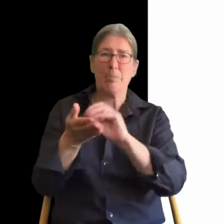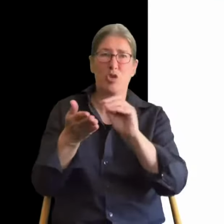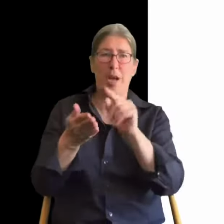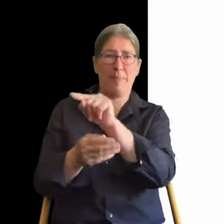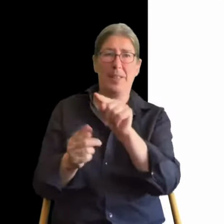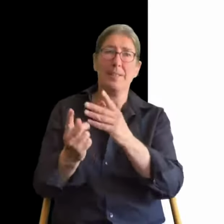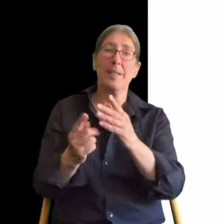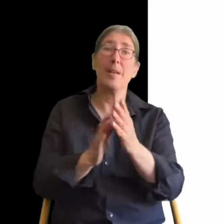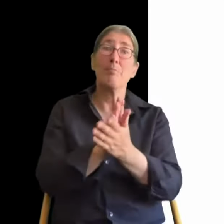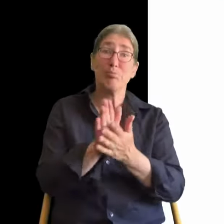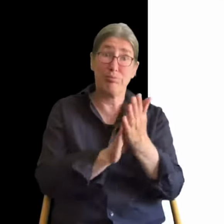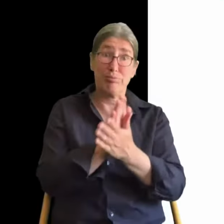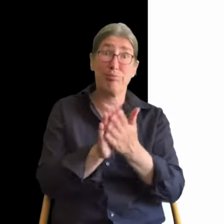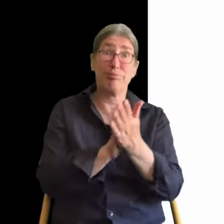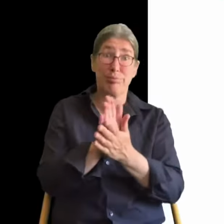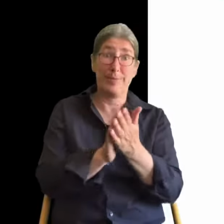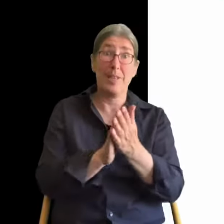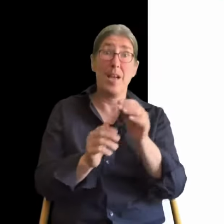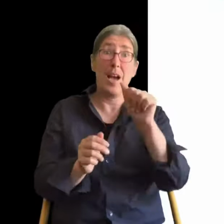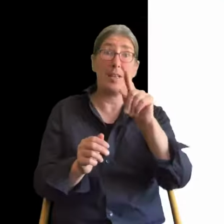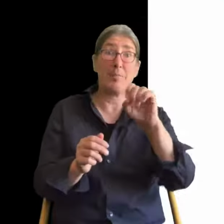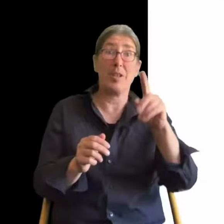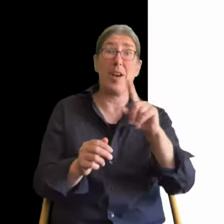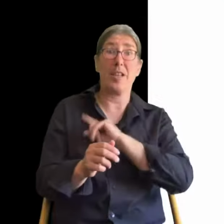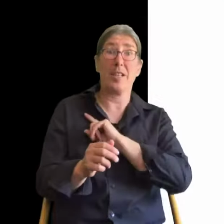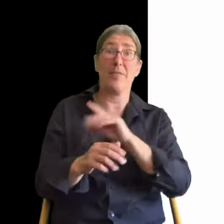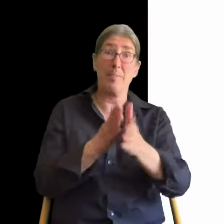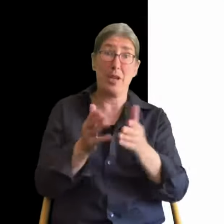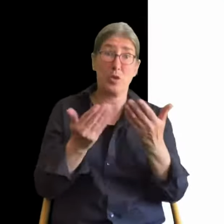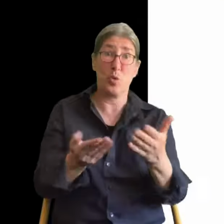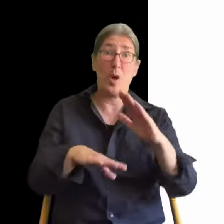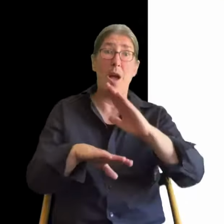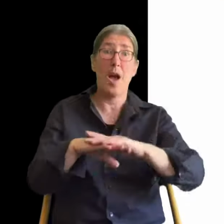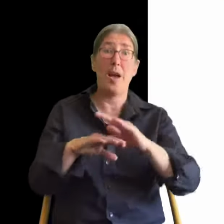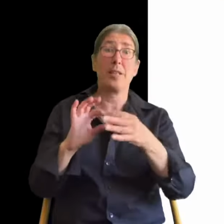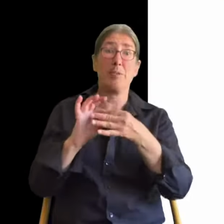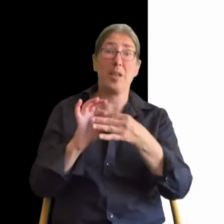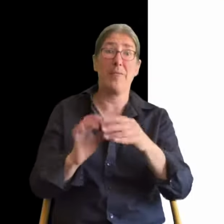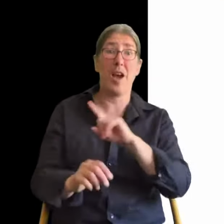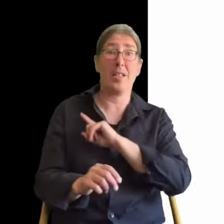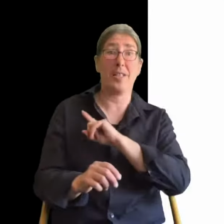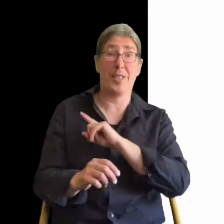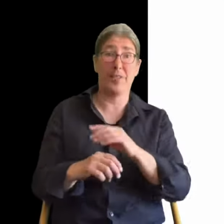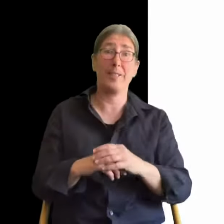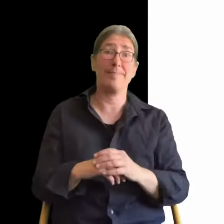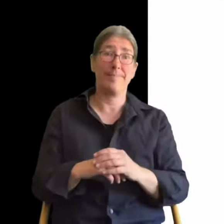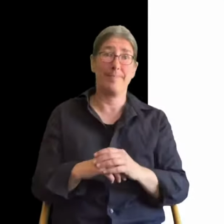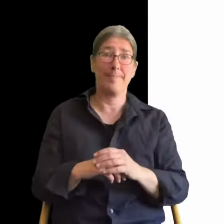beschreiben. Hier ist die Gebärde. Attributive Adjektive, die Gebärde sieht so aus.